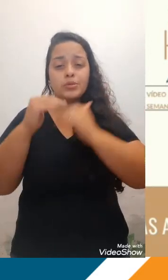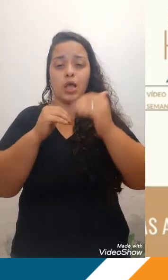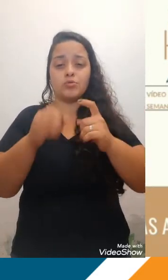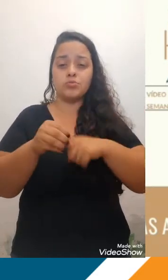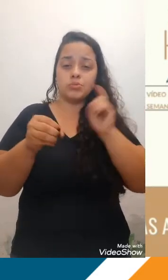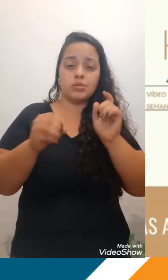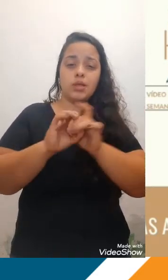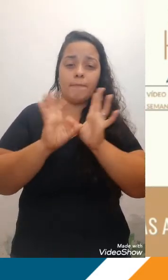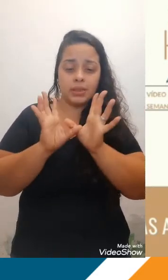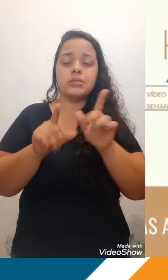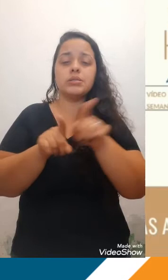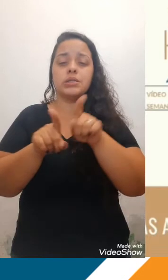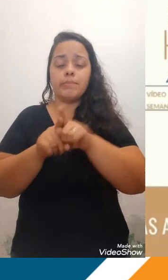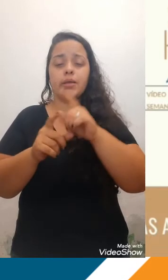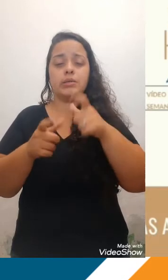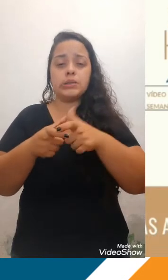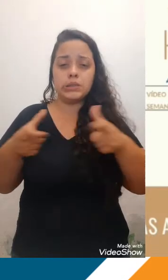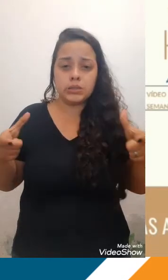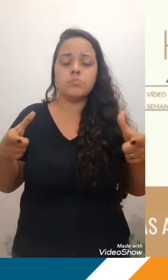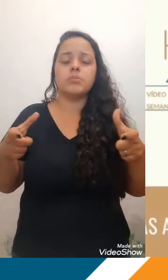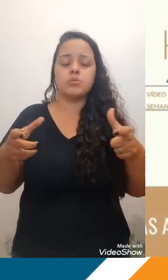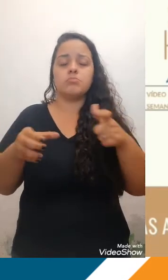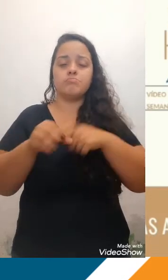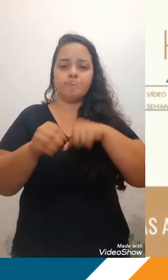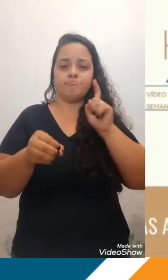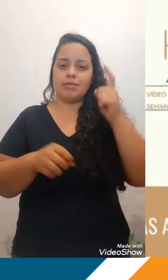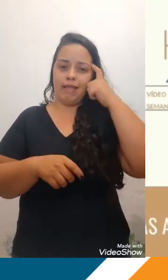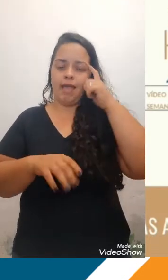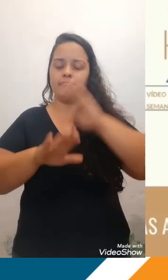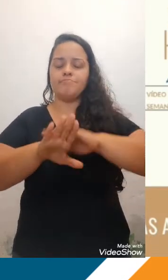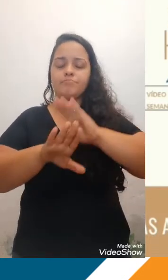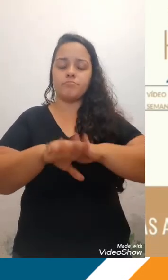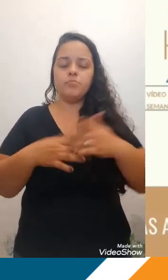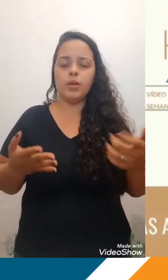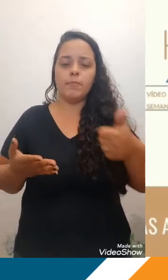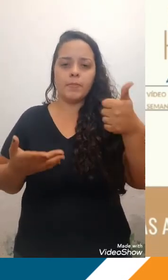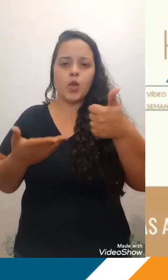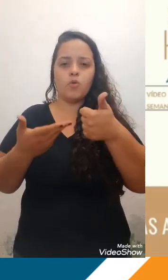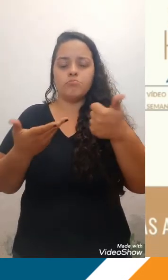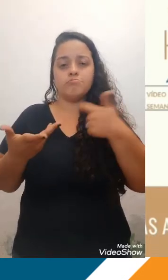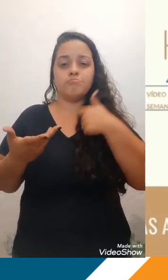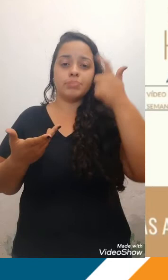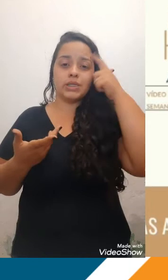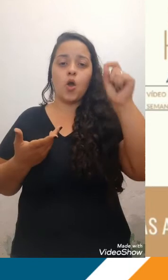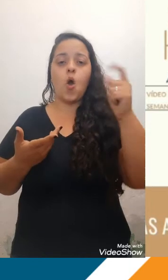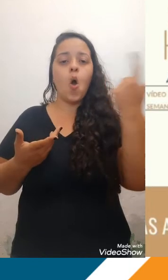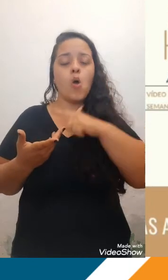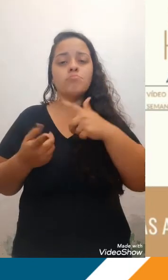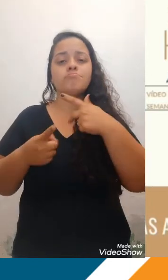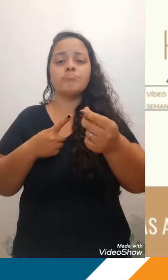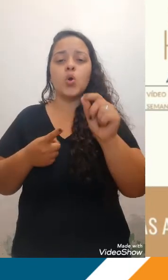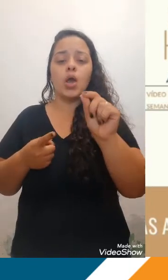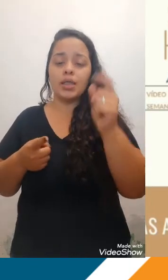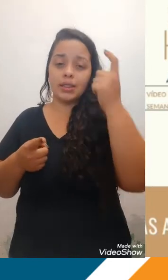de independência e no crescimento desses ideais de independência. Bom, em primeiro lugar, a gente tem que superar a ideia